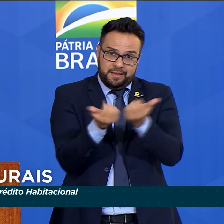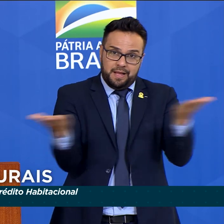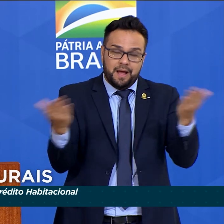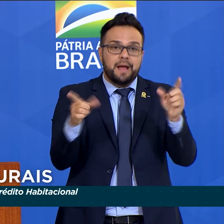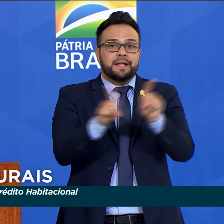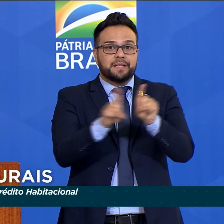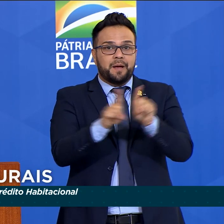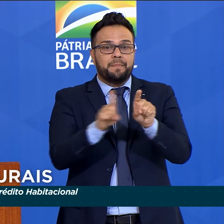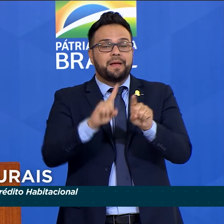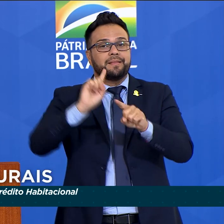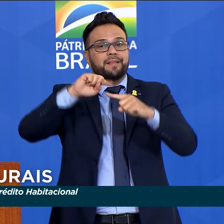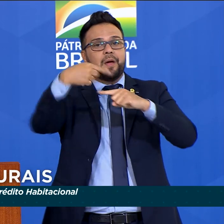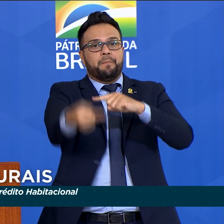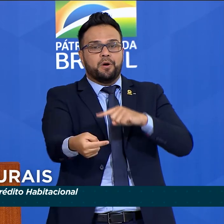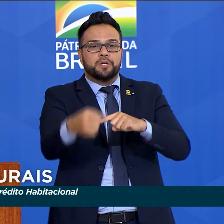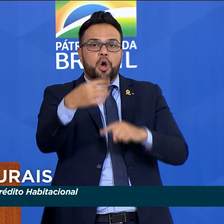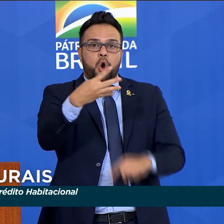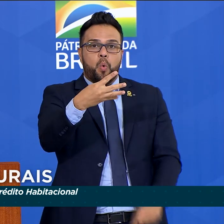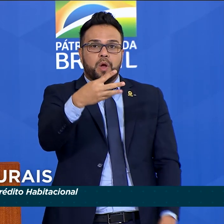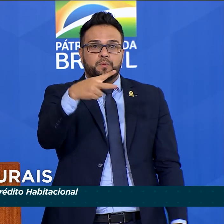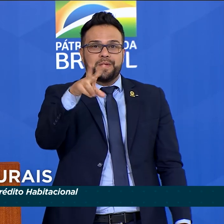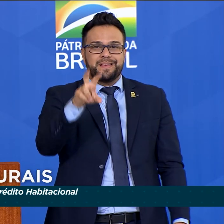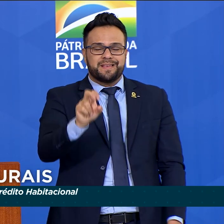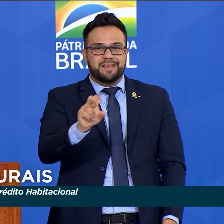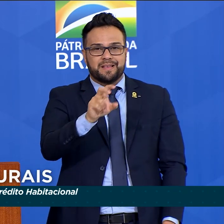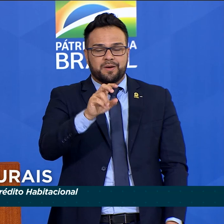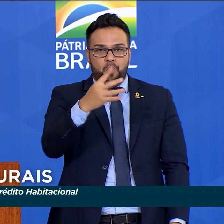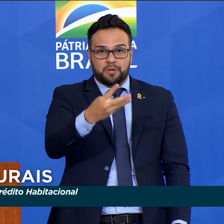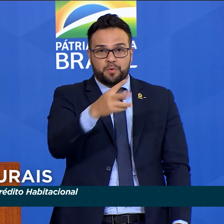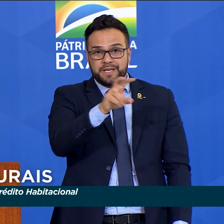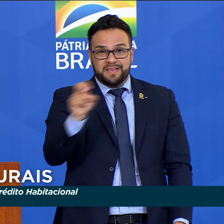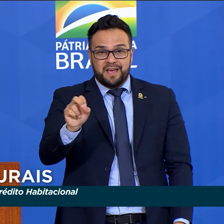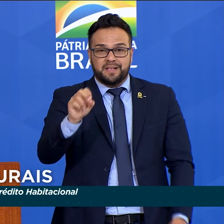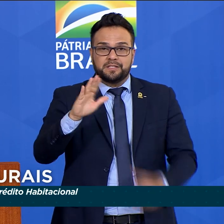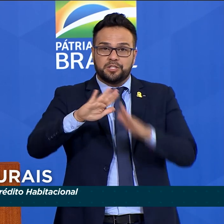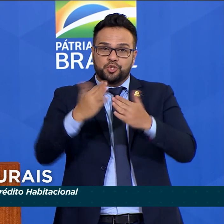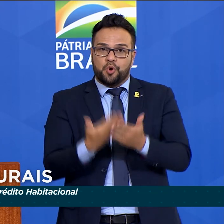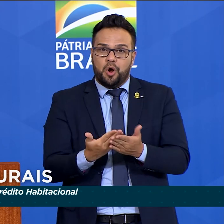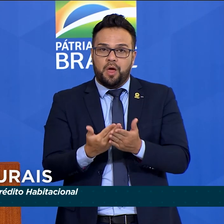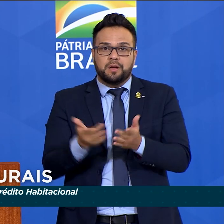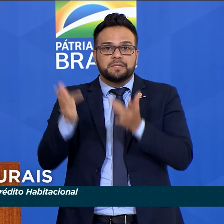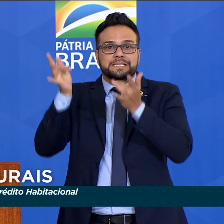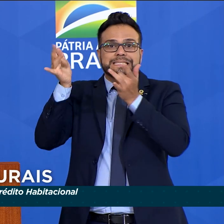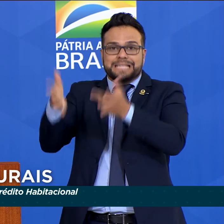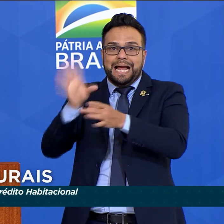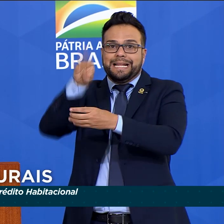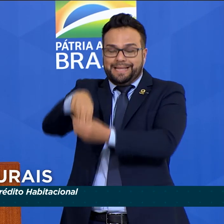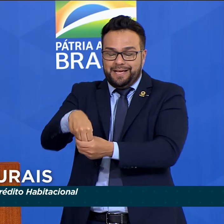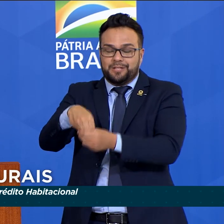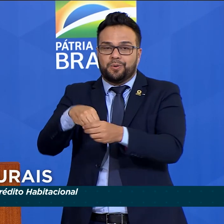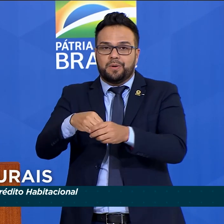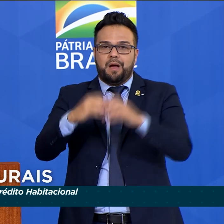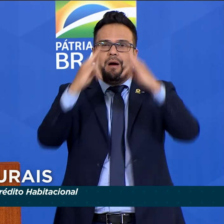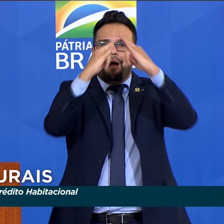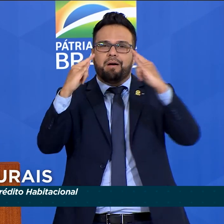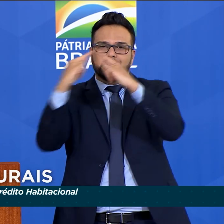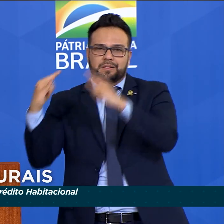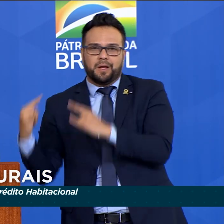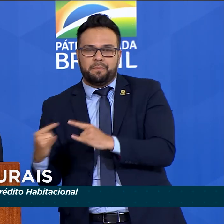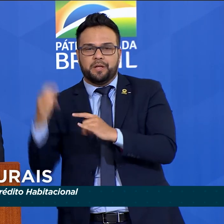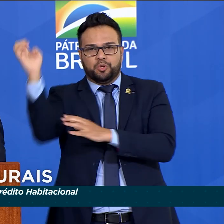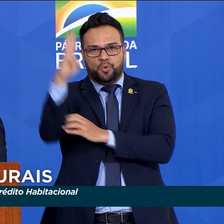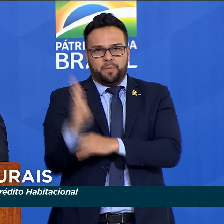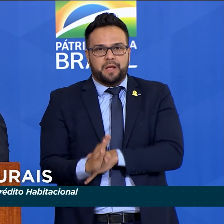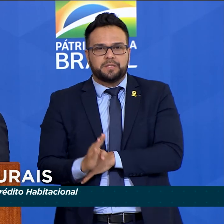atender as 4.500 escolas que estão nos assentamentos feitos no Brasil ao longo das